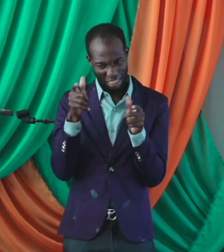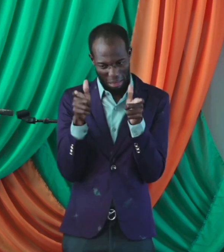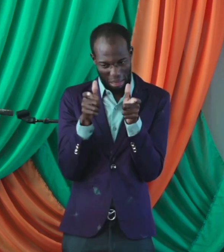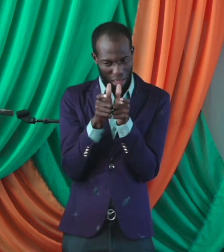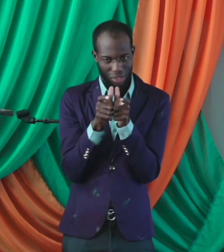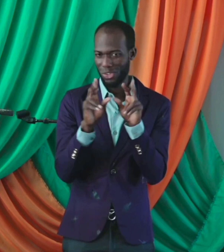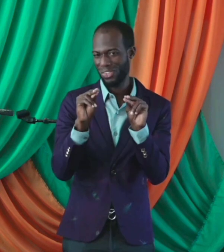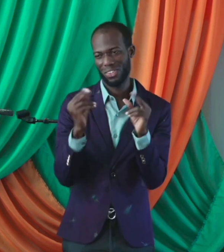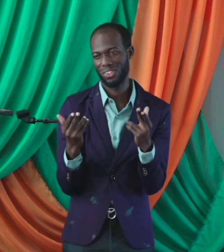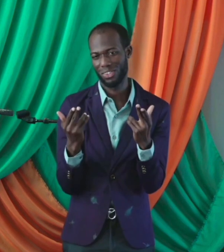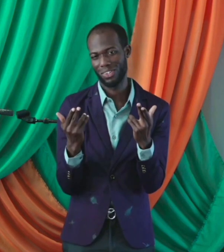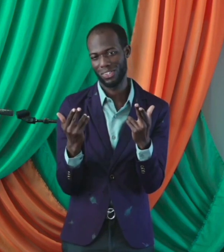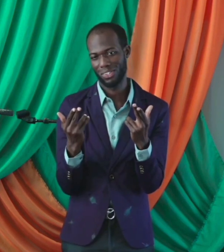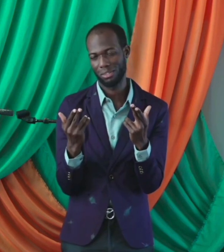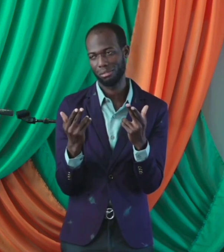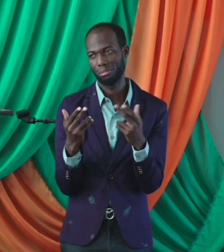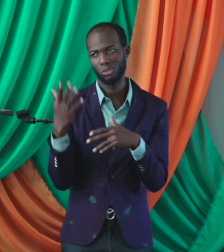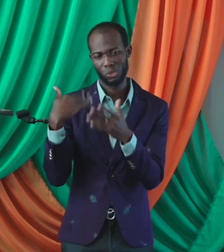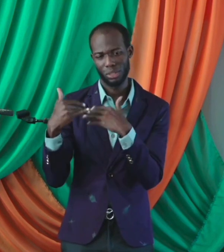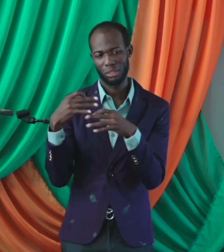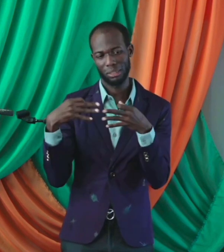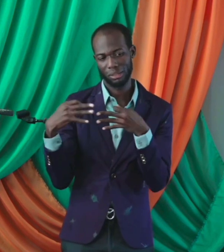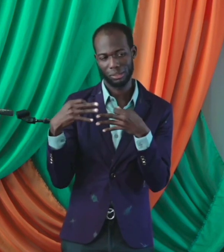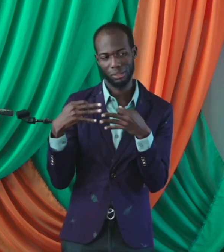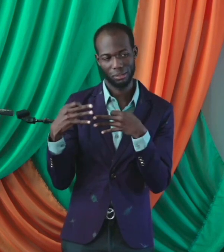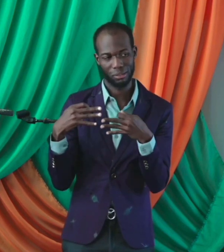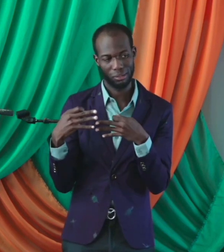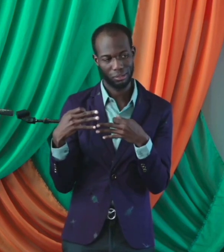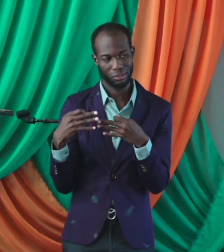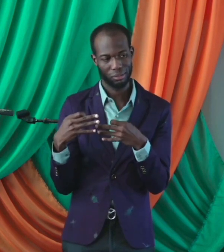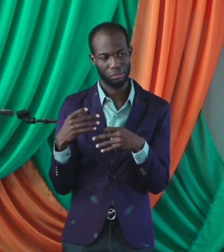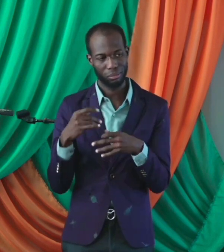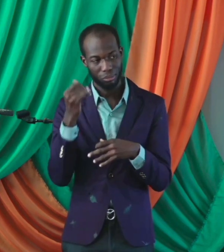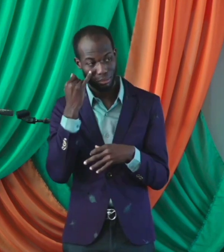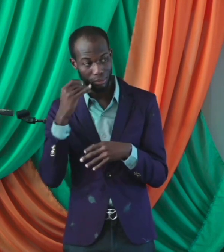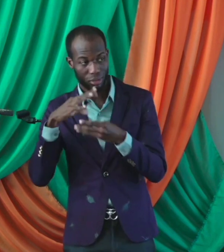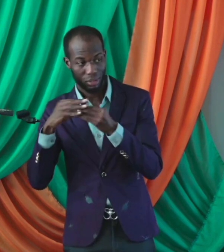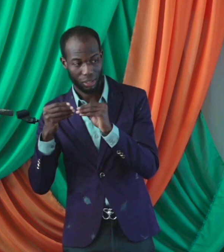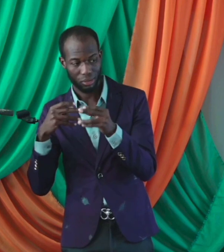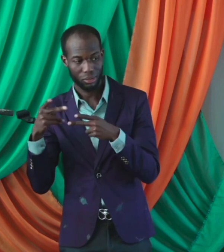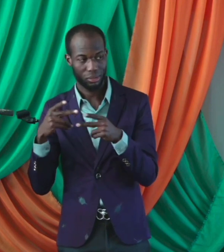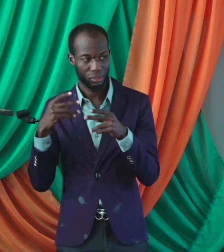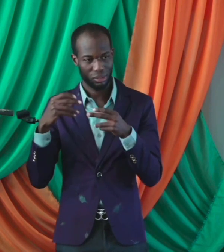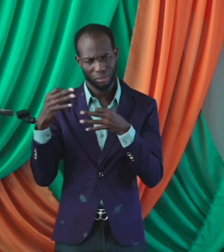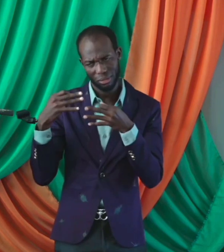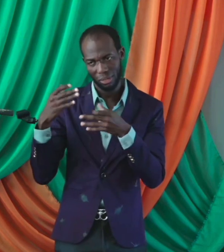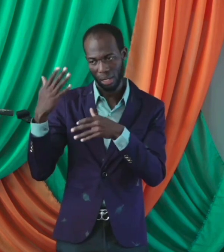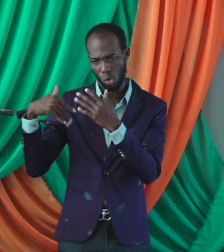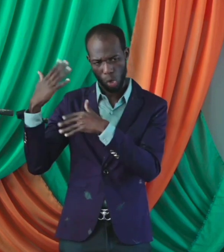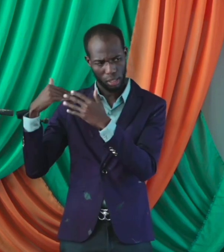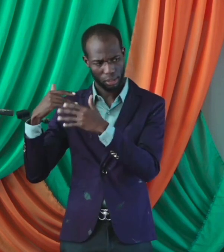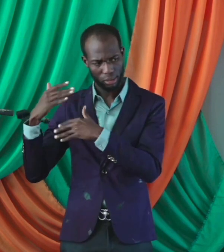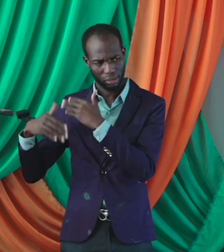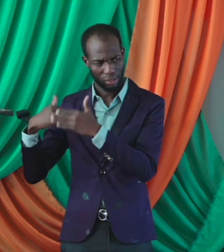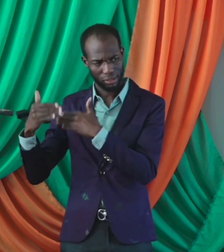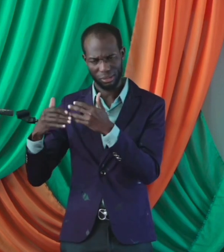non? Si pas fait ça trop souvent pour pas dire m'a répéter nous. Mais là remonter dans l'histoire, gain 200 ans. Haïti